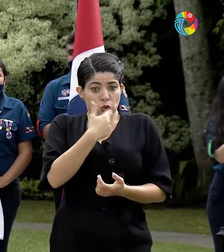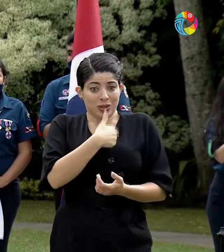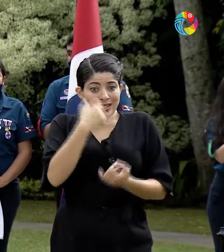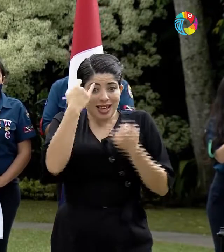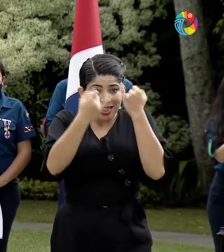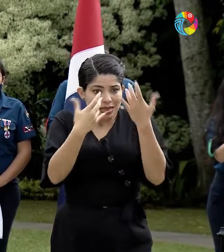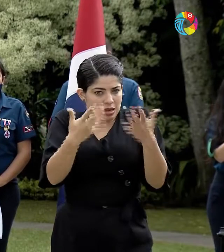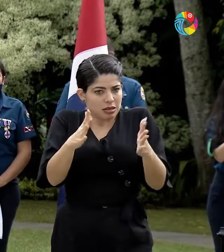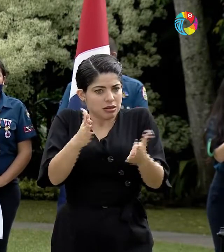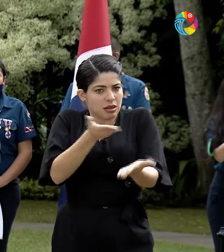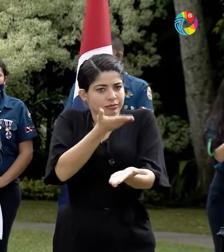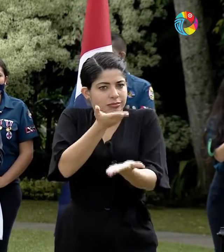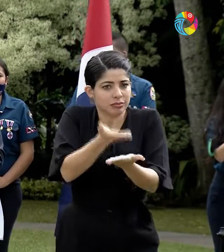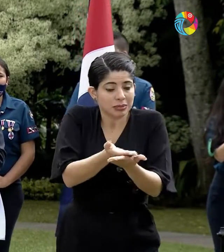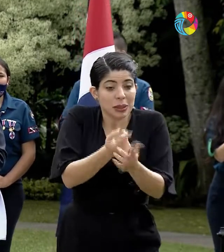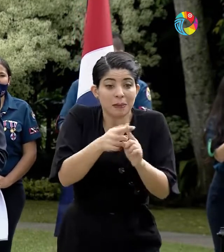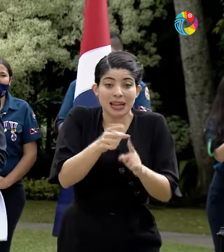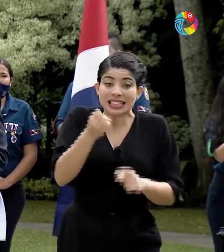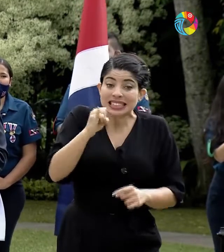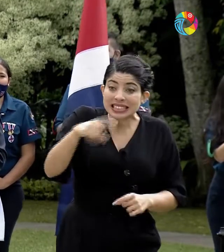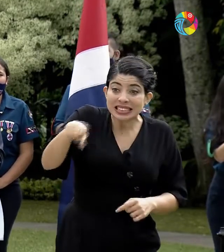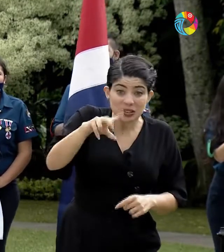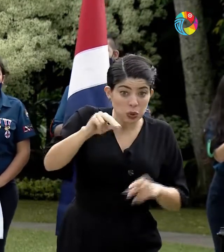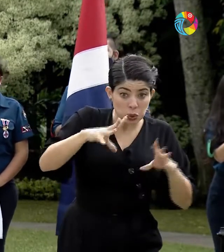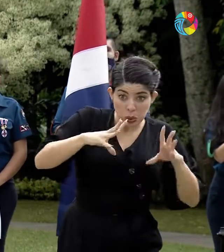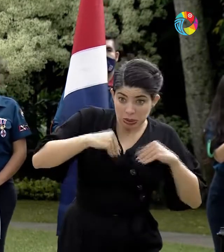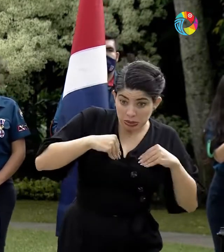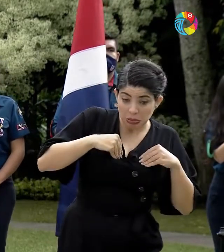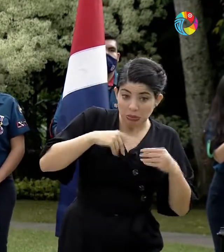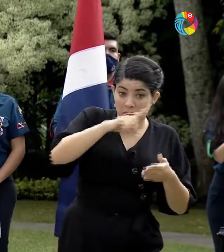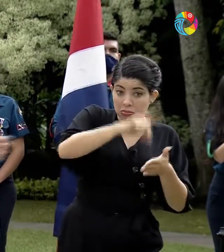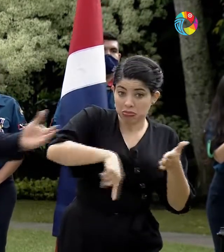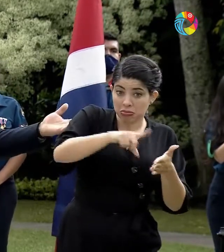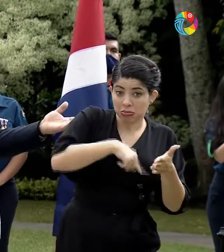allí, pero si no son aceptadas, si son rechazadas,